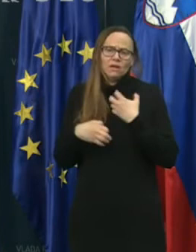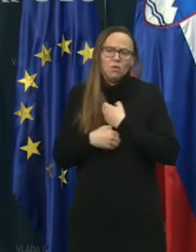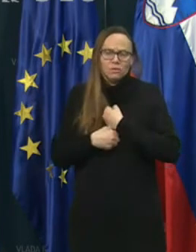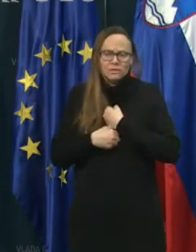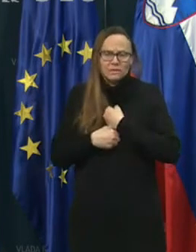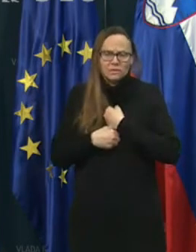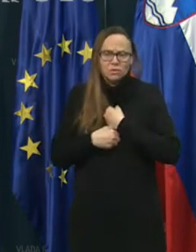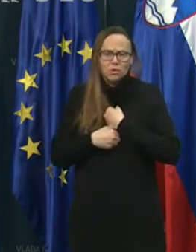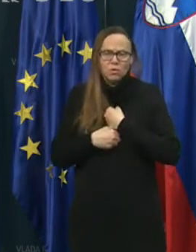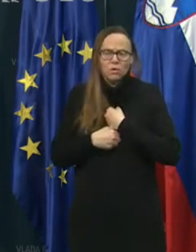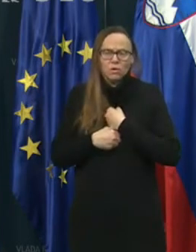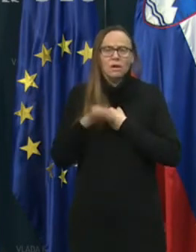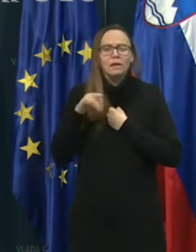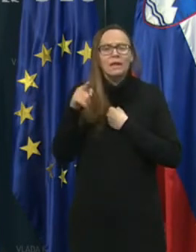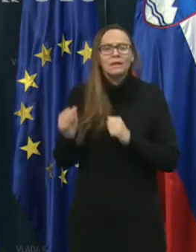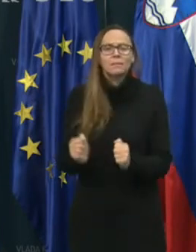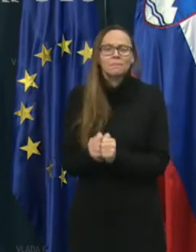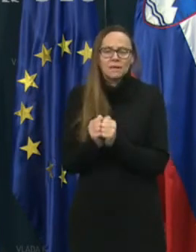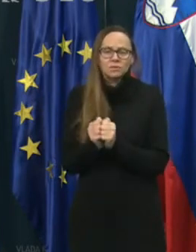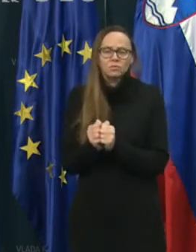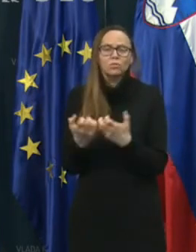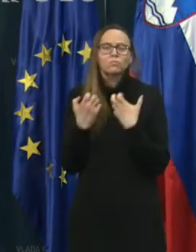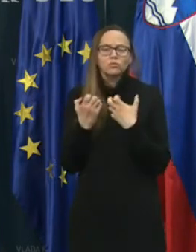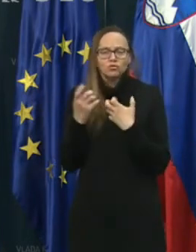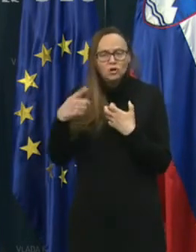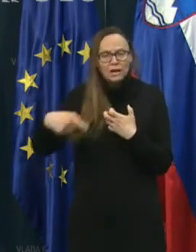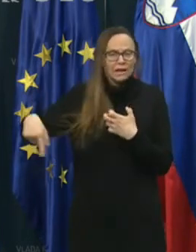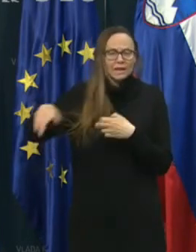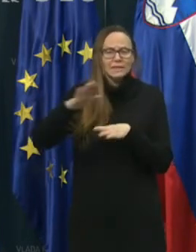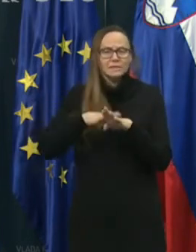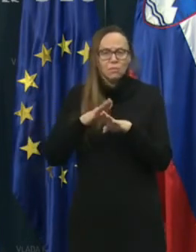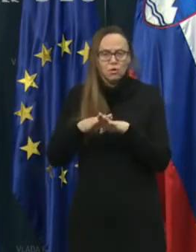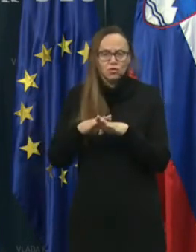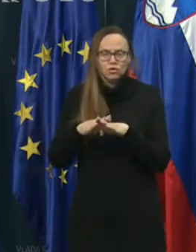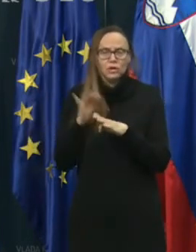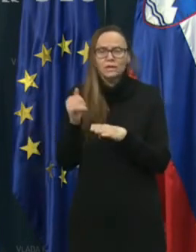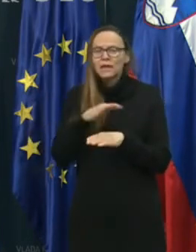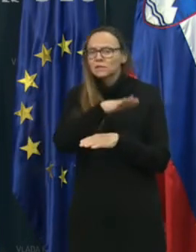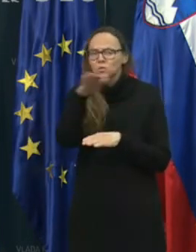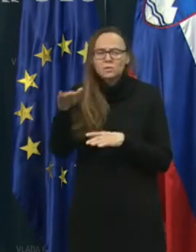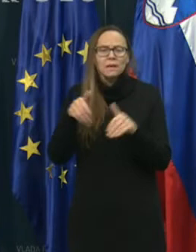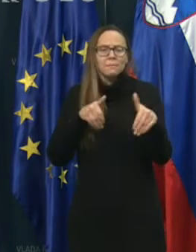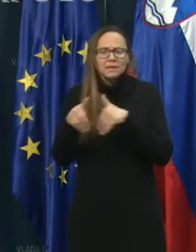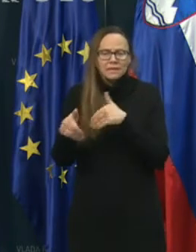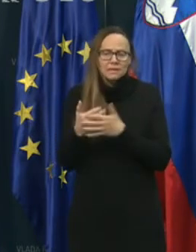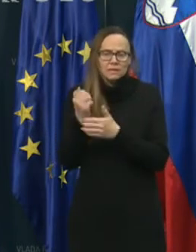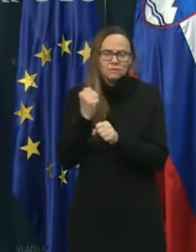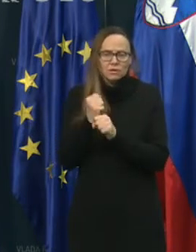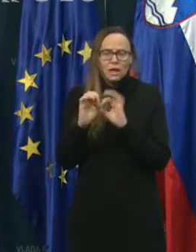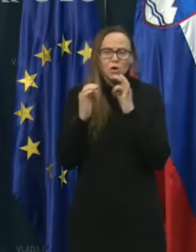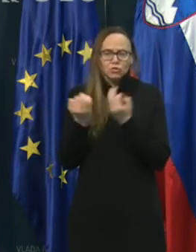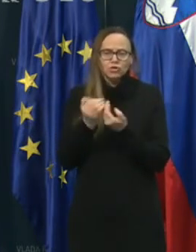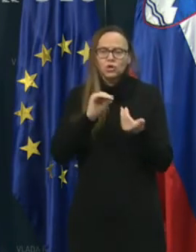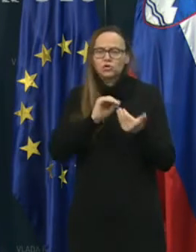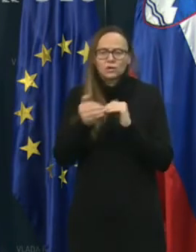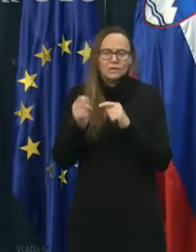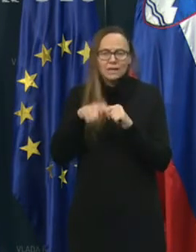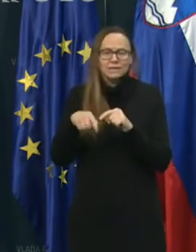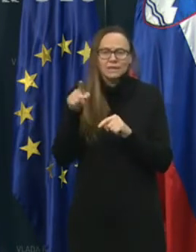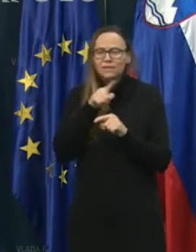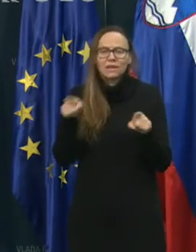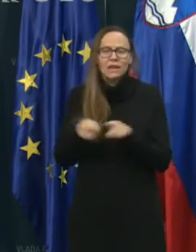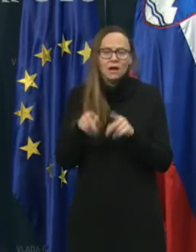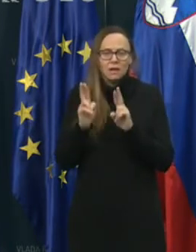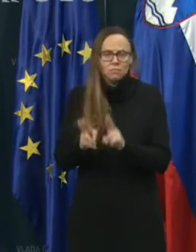stisko. Na tem mestu bi vam želeli sporočiti, da si vsi, Tako Ministrstvo za delo, družino, socialne zadeve in